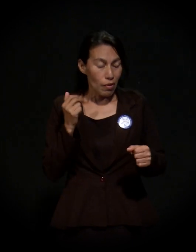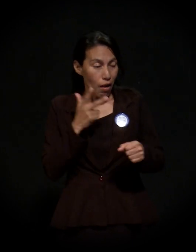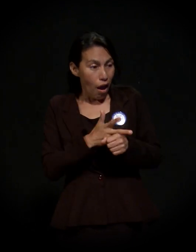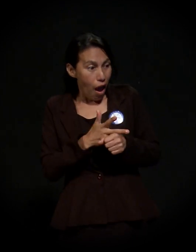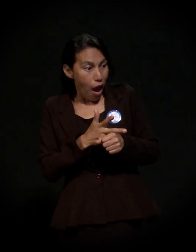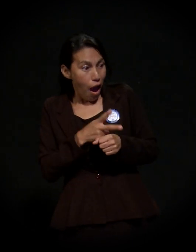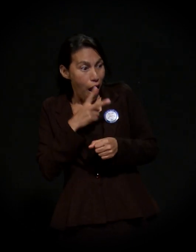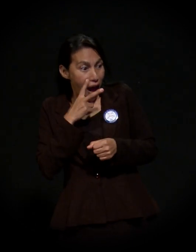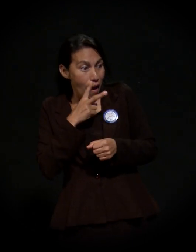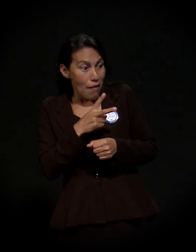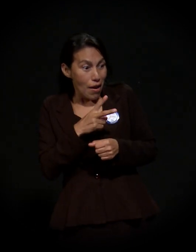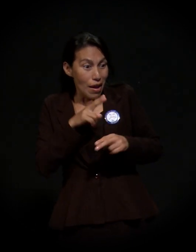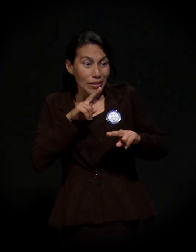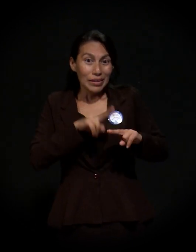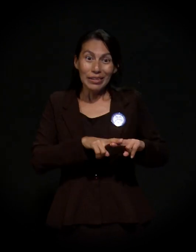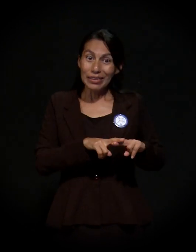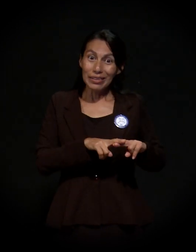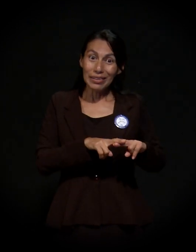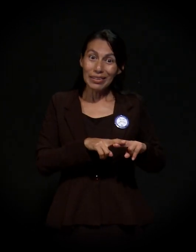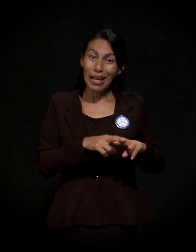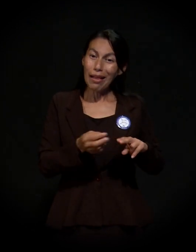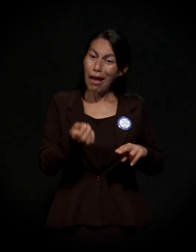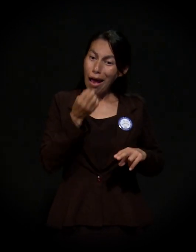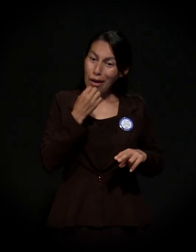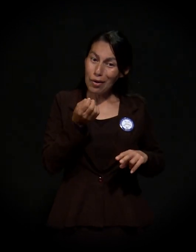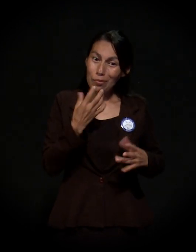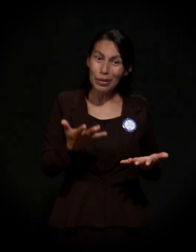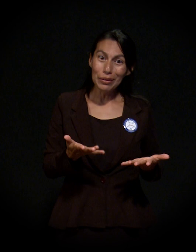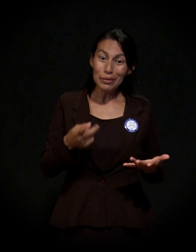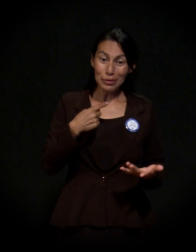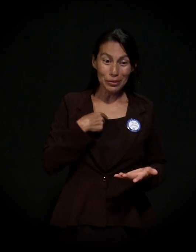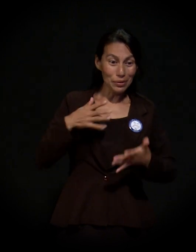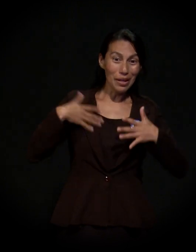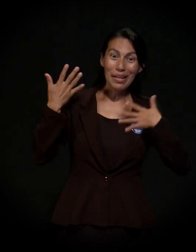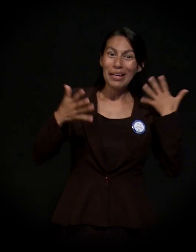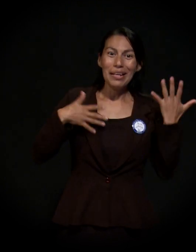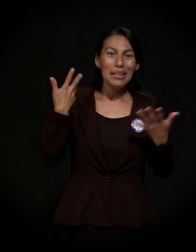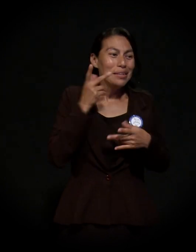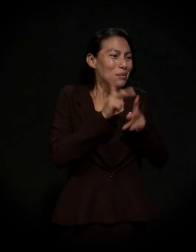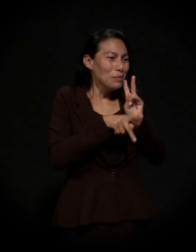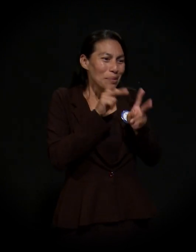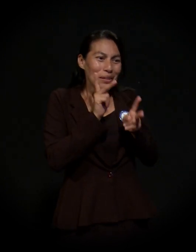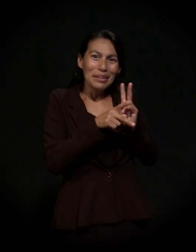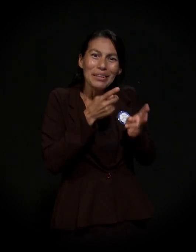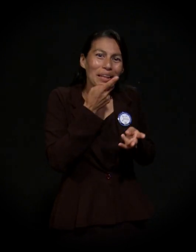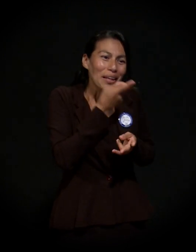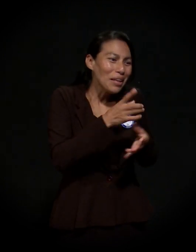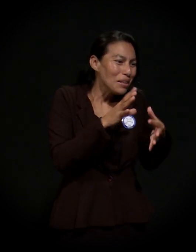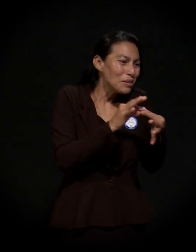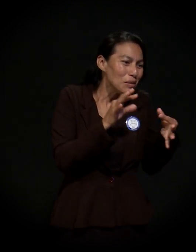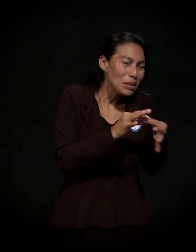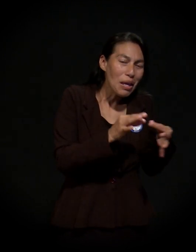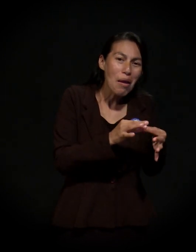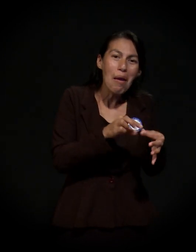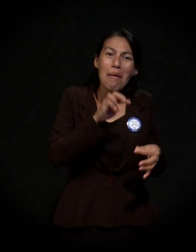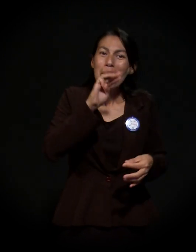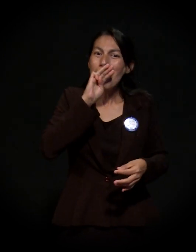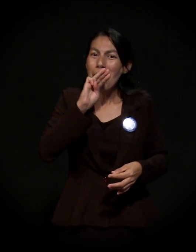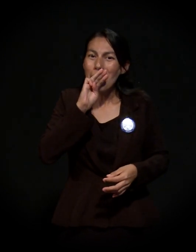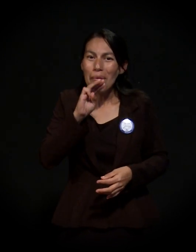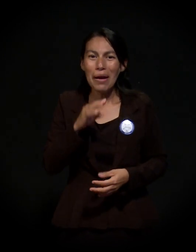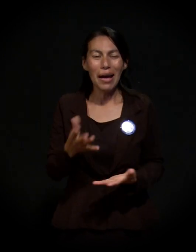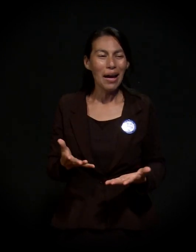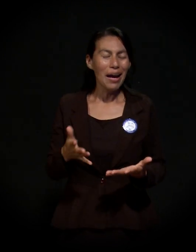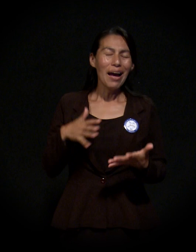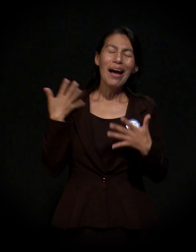yo ya le pude dar mi alegría, estar con ella y Dios me la regaló 20 meses.